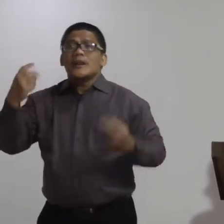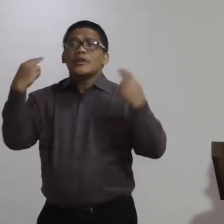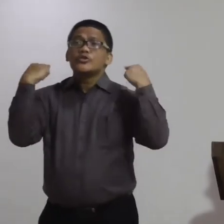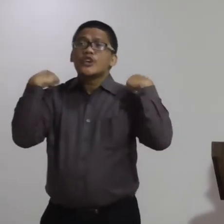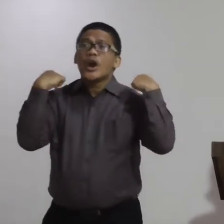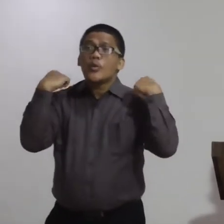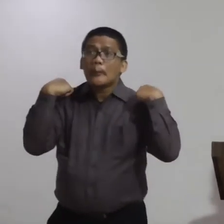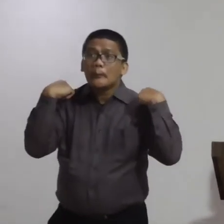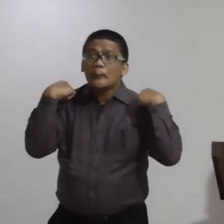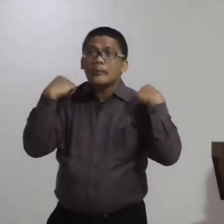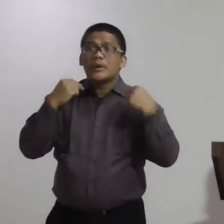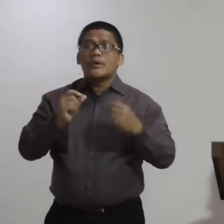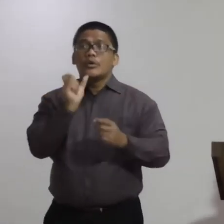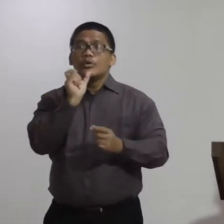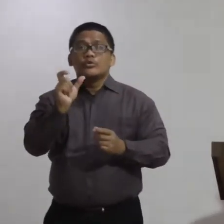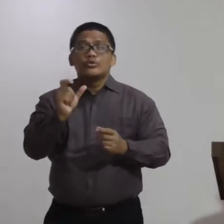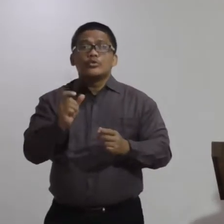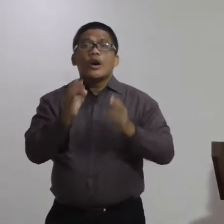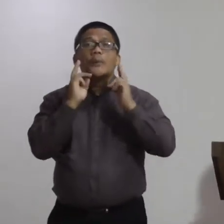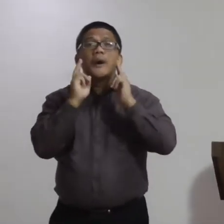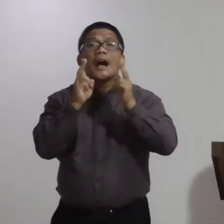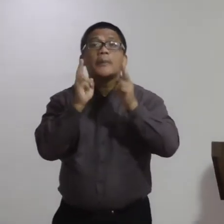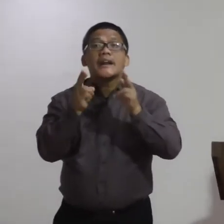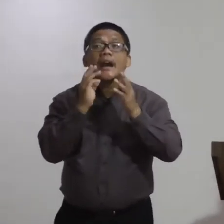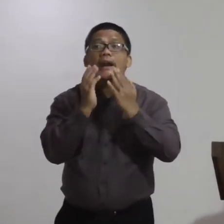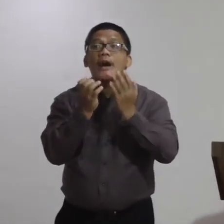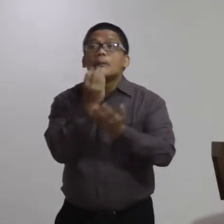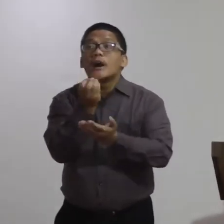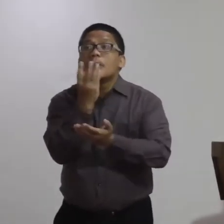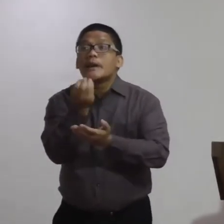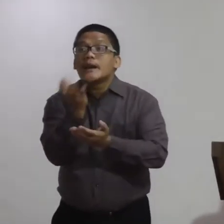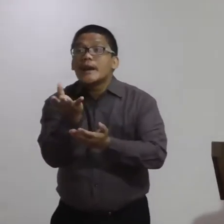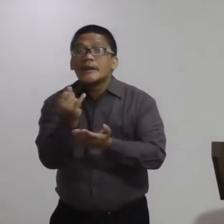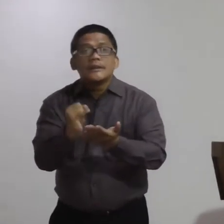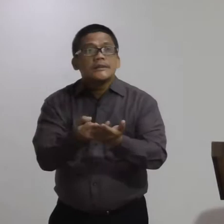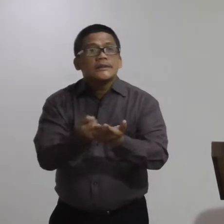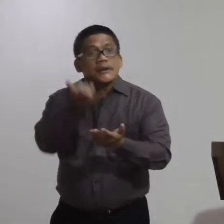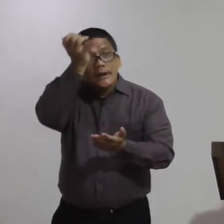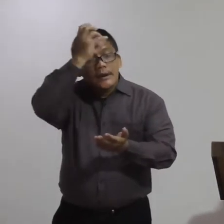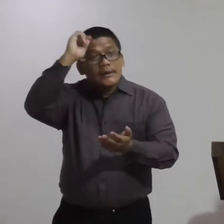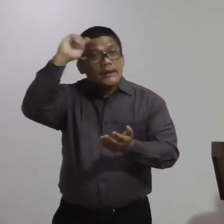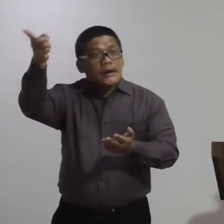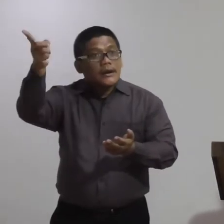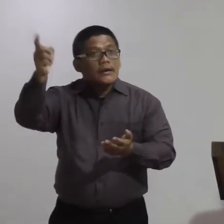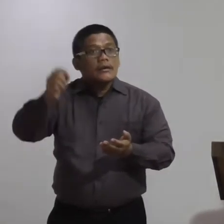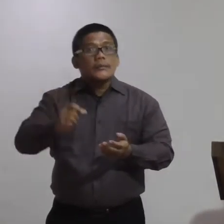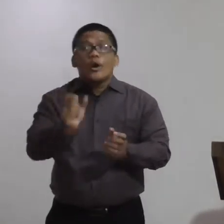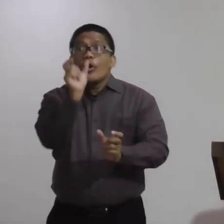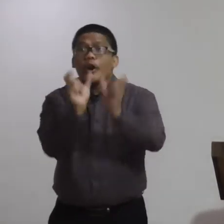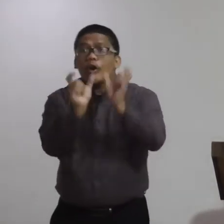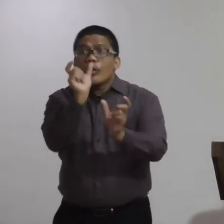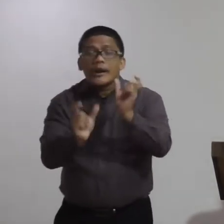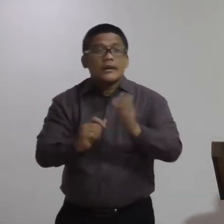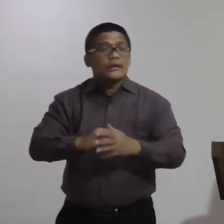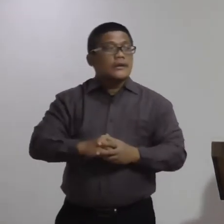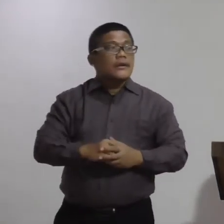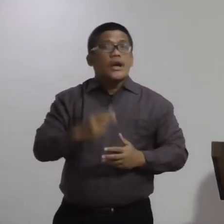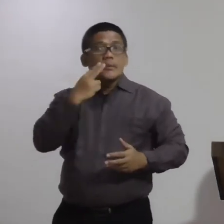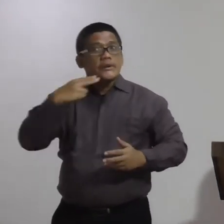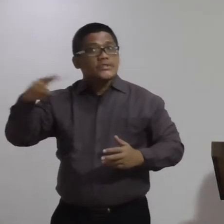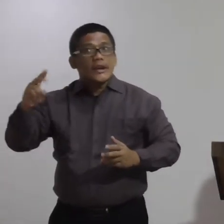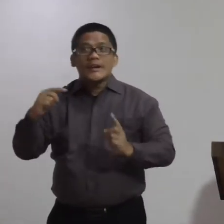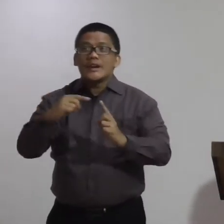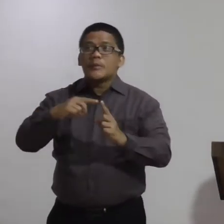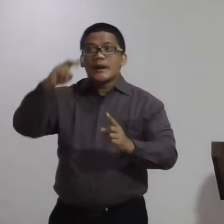jawab untuk memberitakan Injil Kerajaan Allah supaya setiap orang